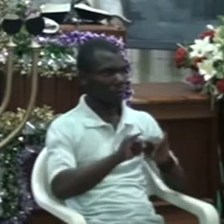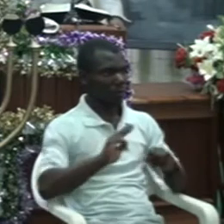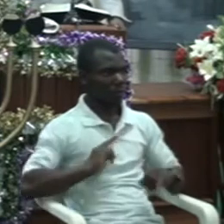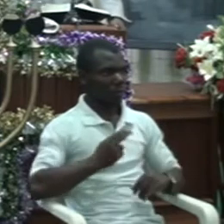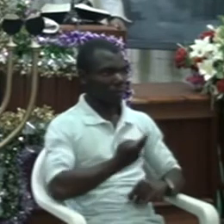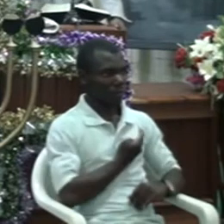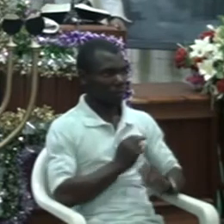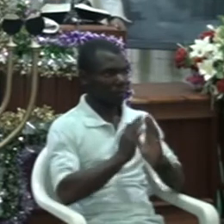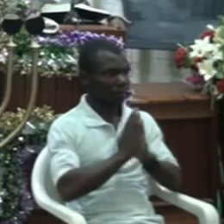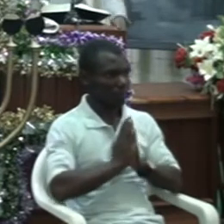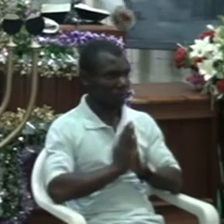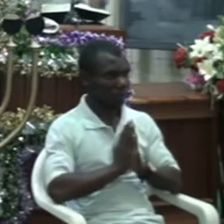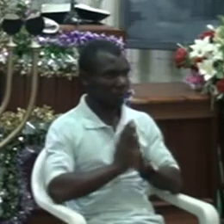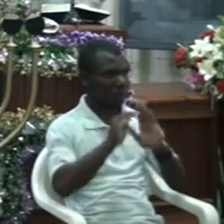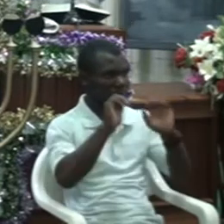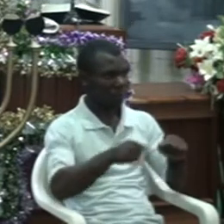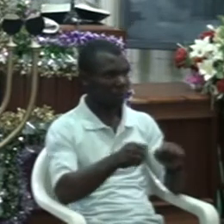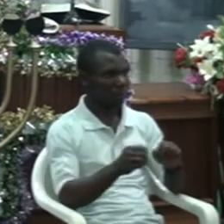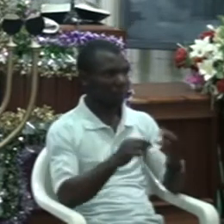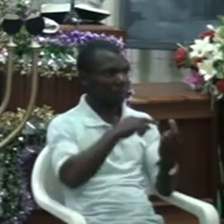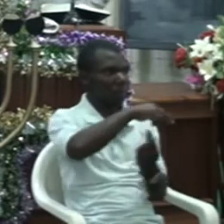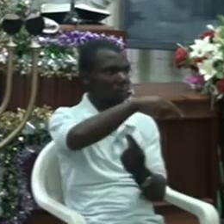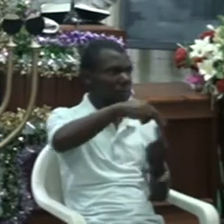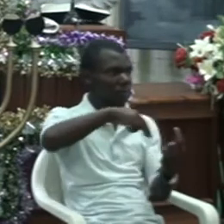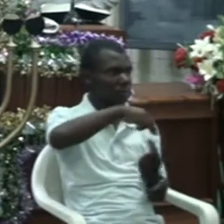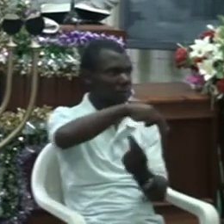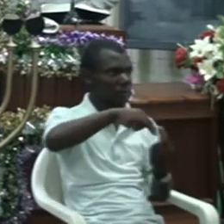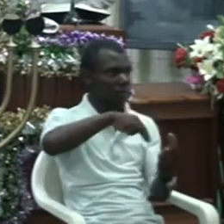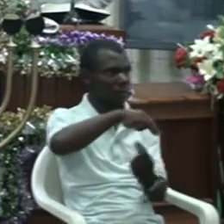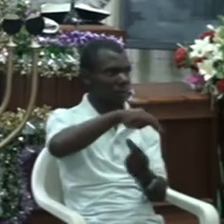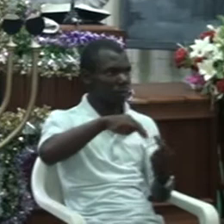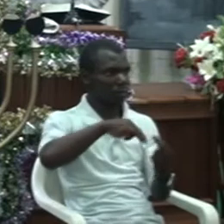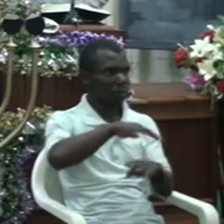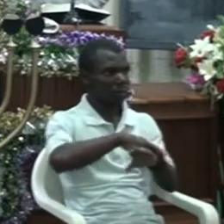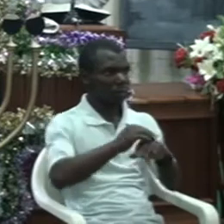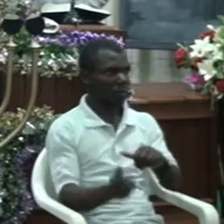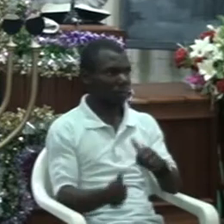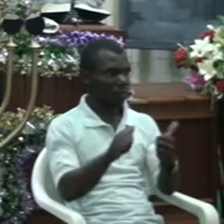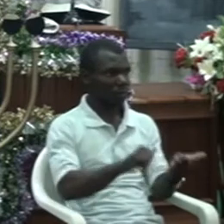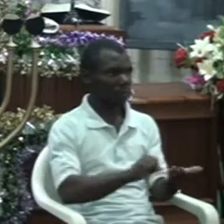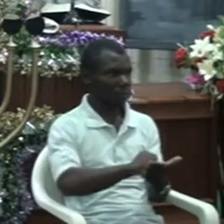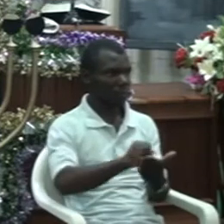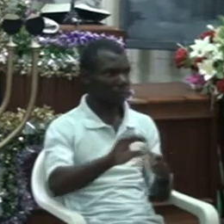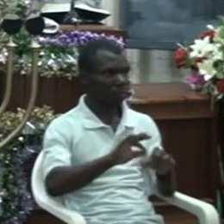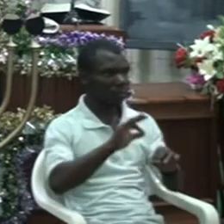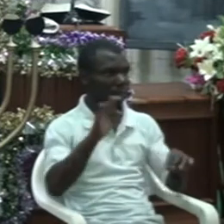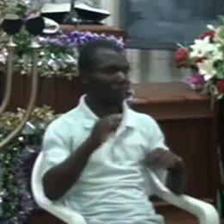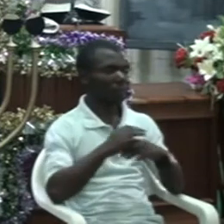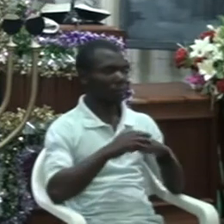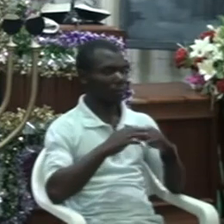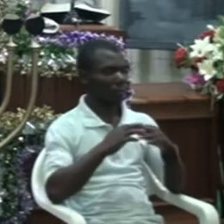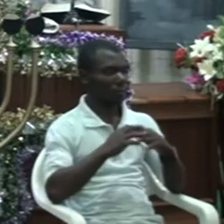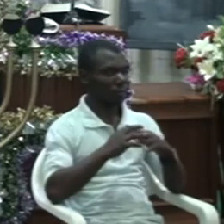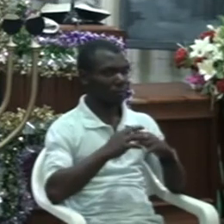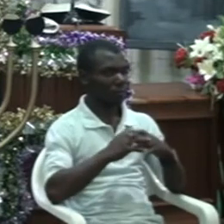Ce qui est important dans notre prière. Notre prière devait tourner du baptême du Saint-Esprit. Il n'est pas juste tout parler quand au camp de